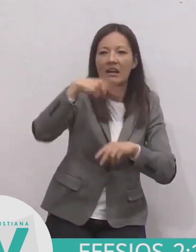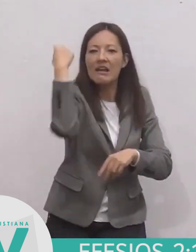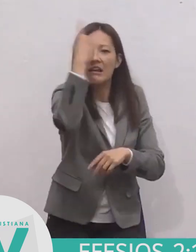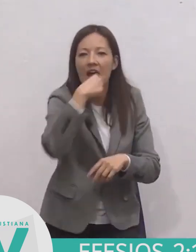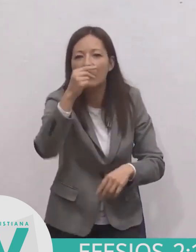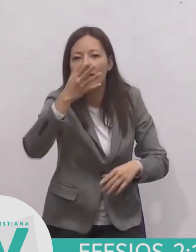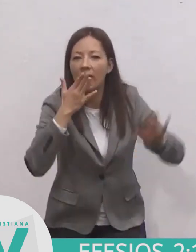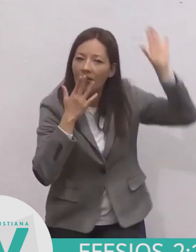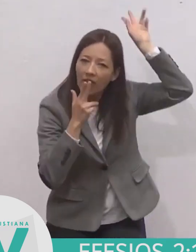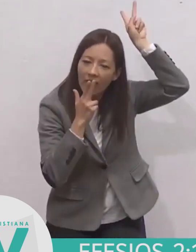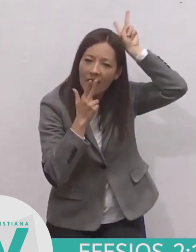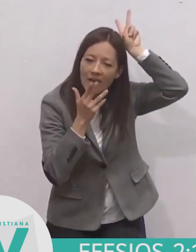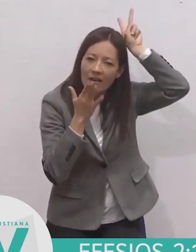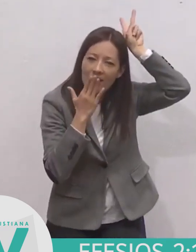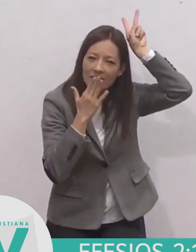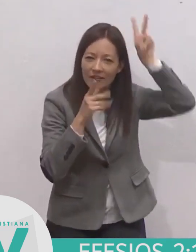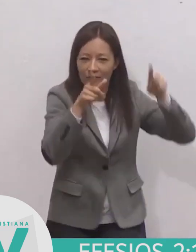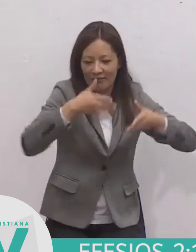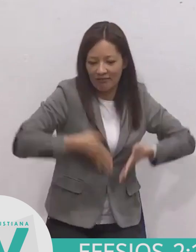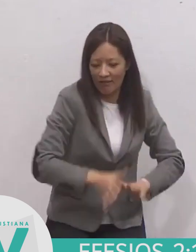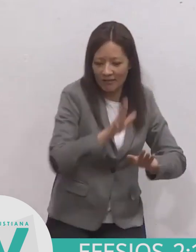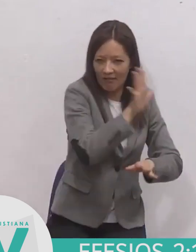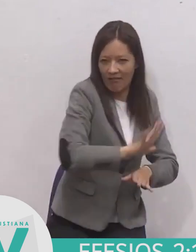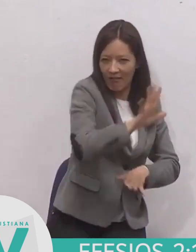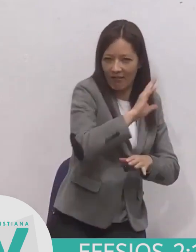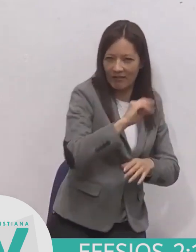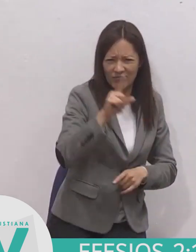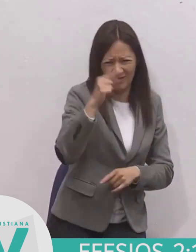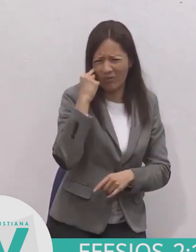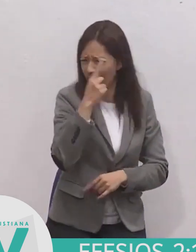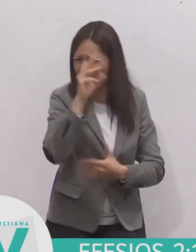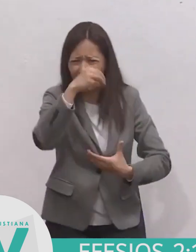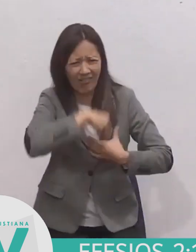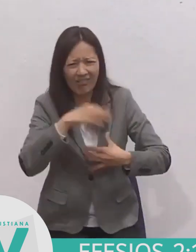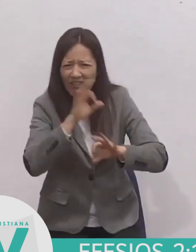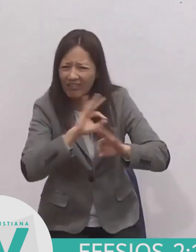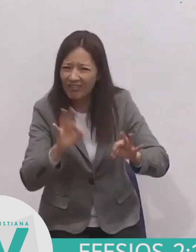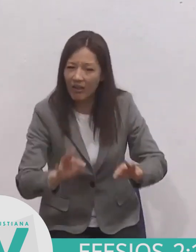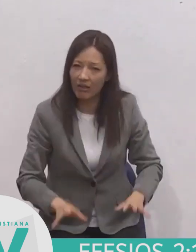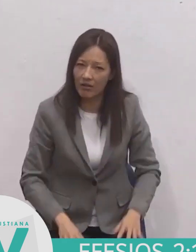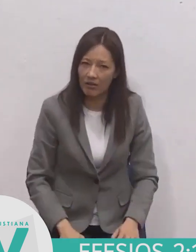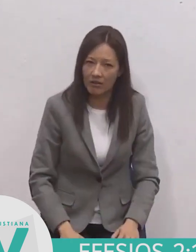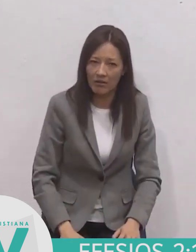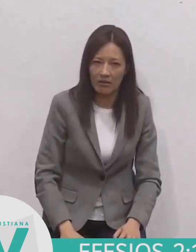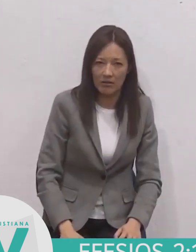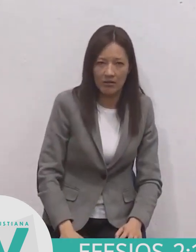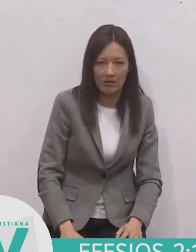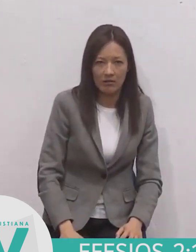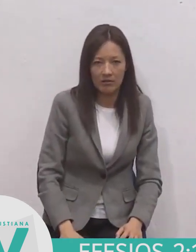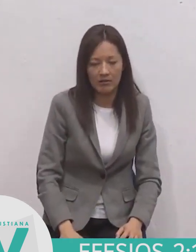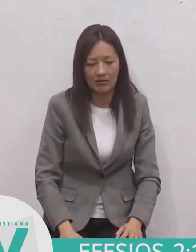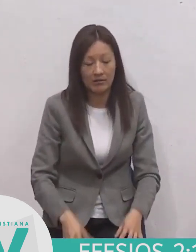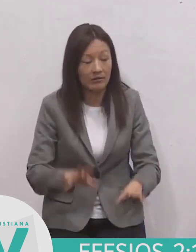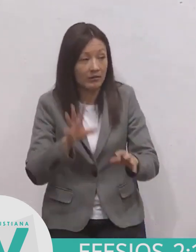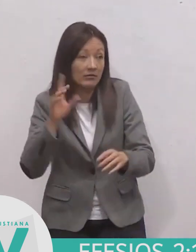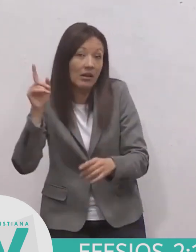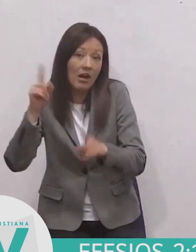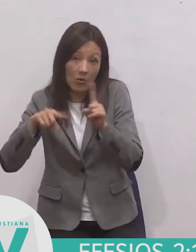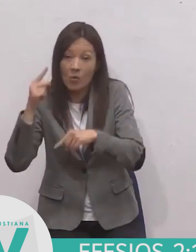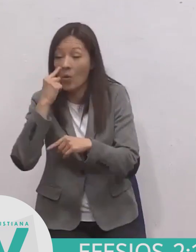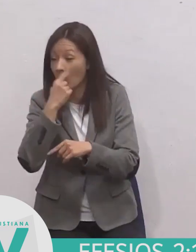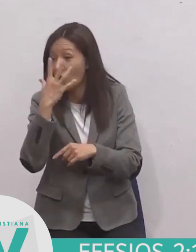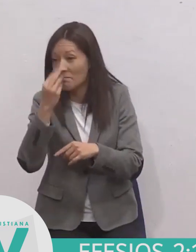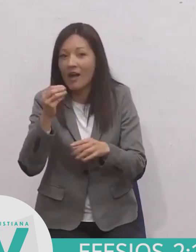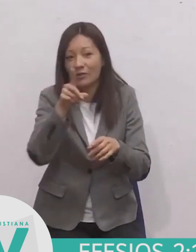cara. Usted es judío, no tiene sino lo malvado. Perdón, no todos los judíos son malvados, hay judíos que son muy